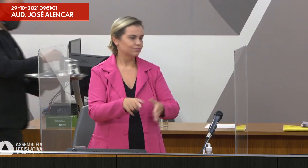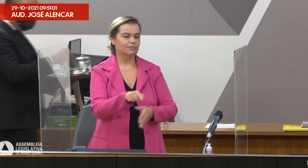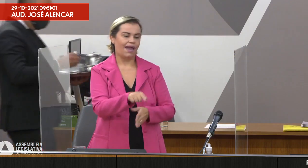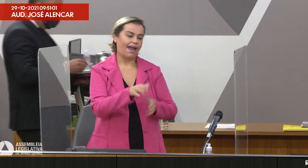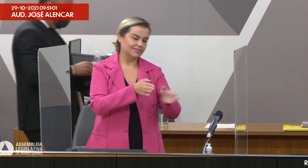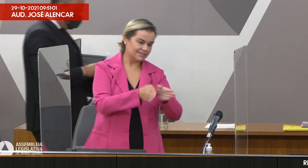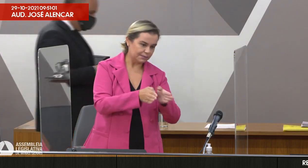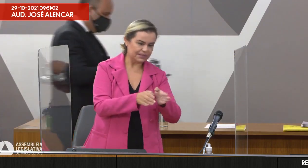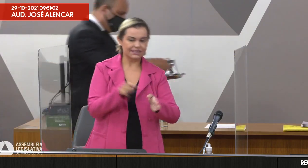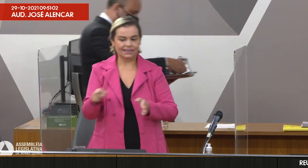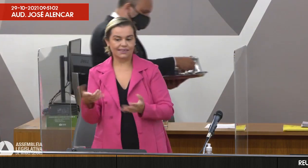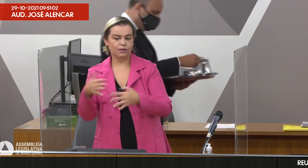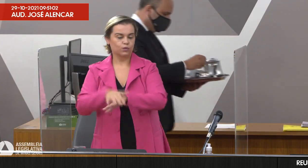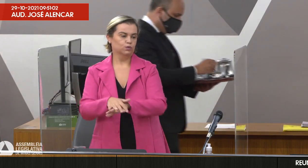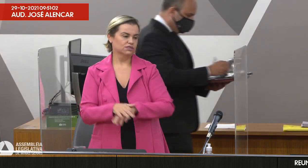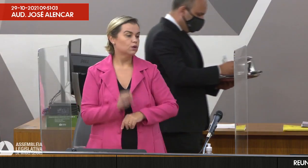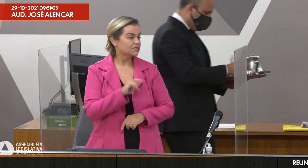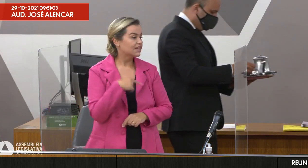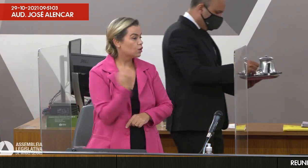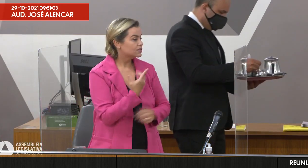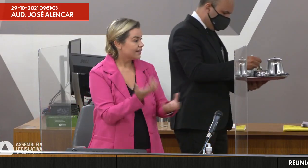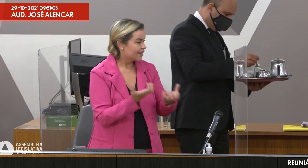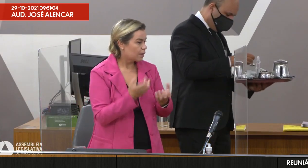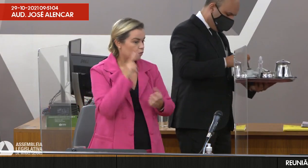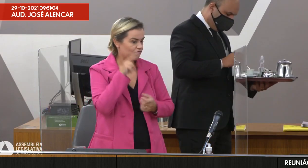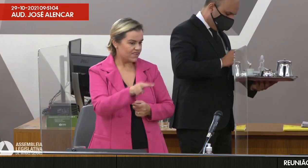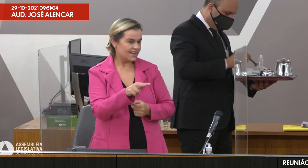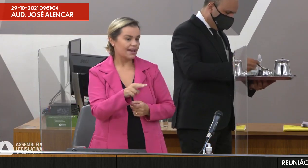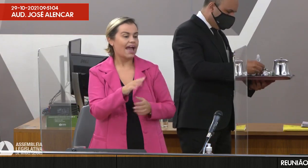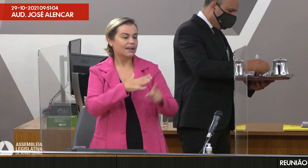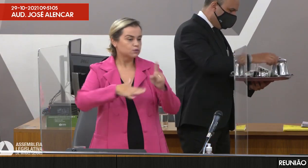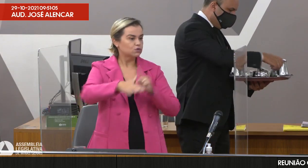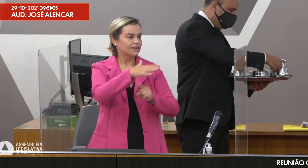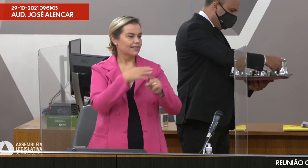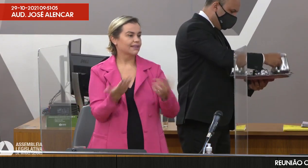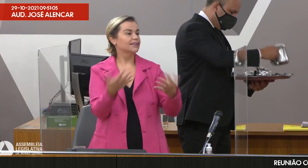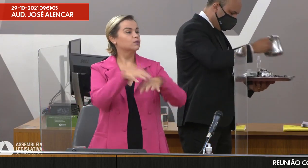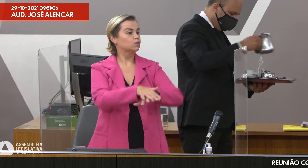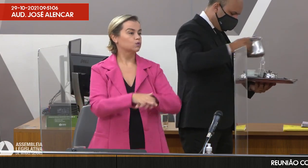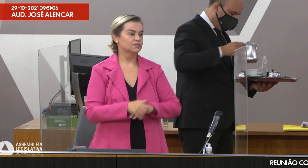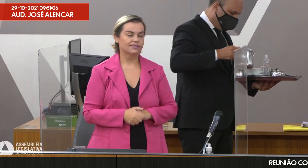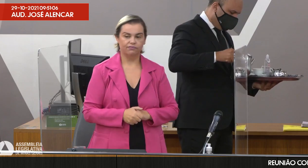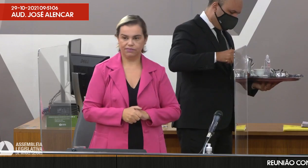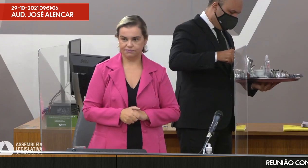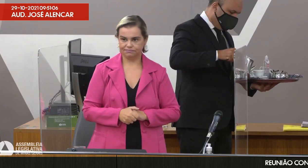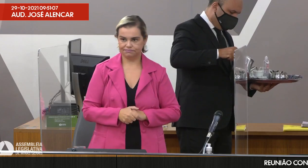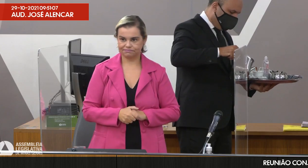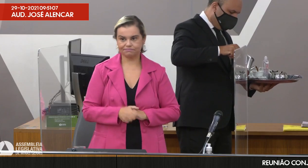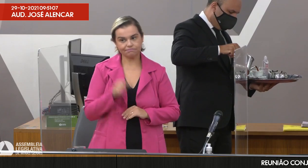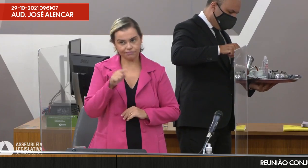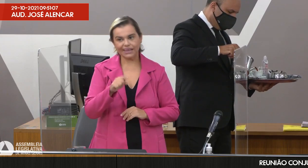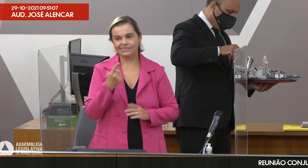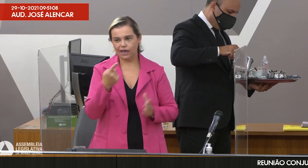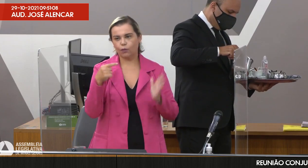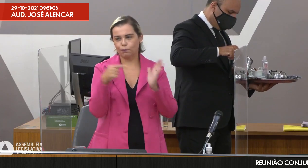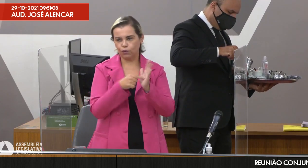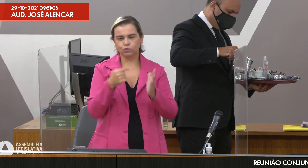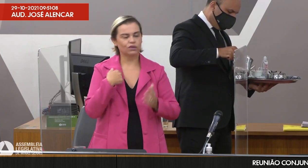Nós precisamos focar esse trabalho na acessibilidade para que atinjamos a inclusão de todos e tenhamos uma